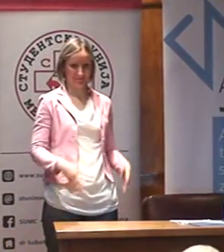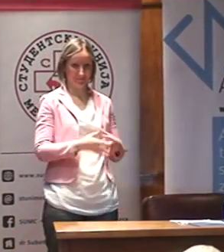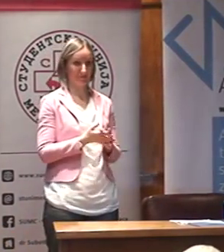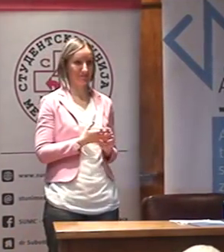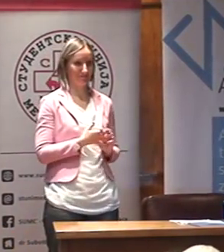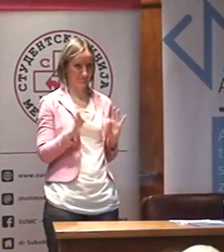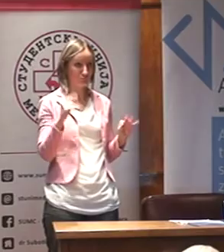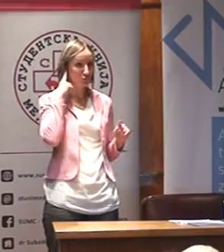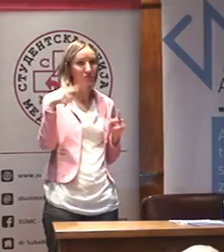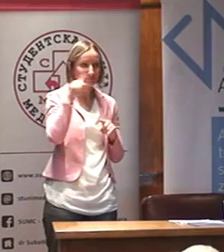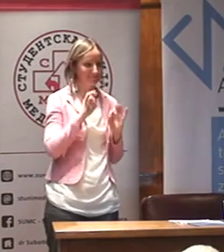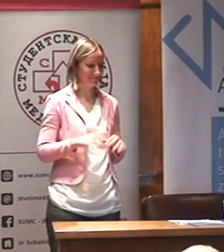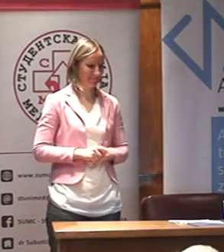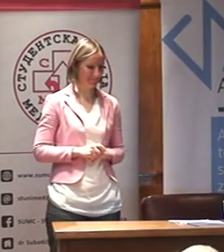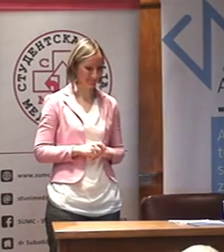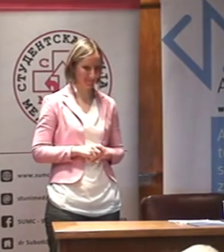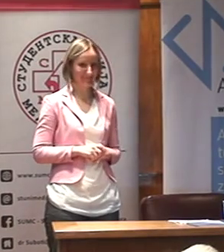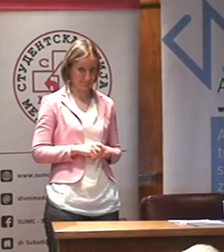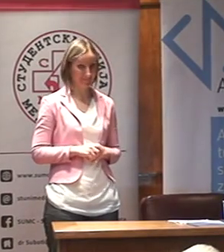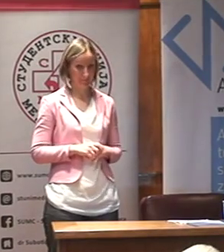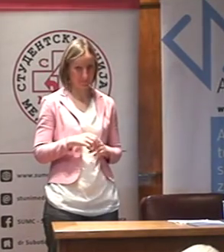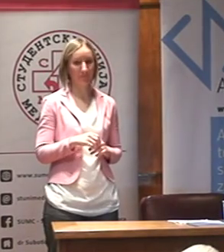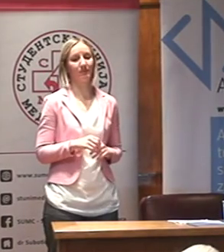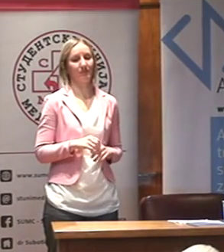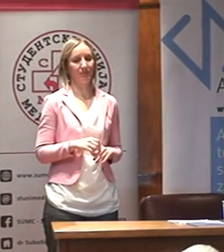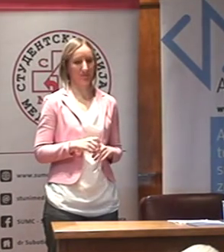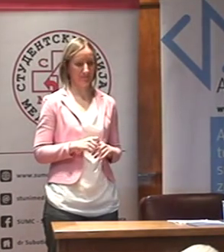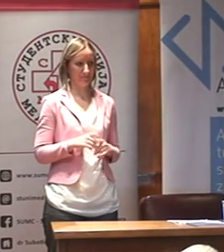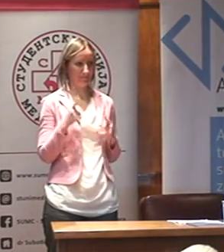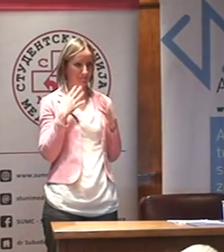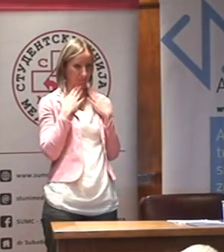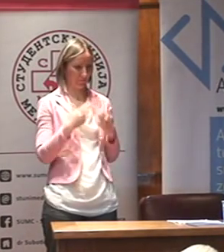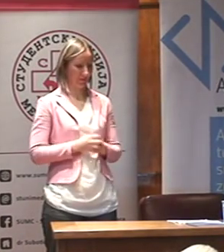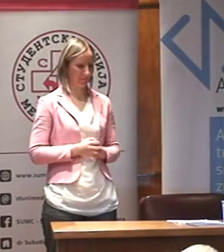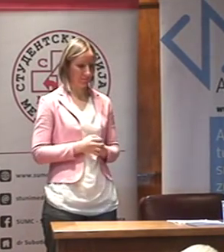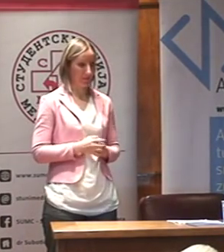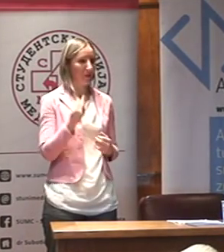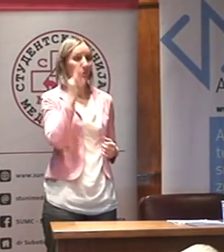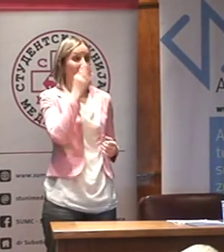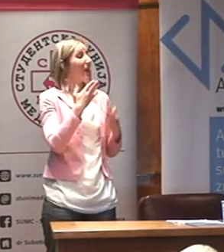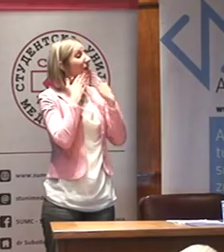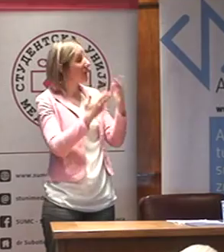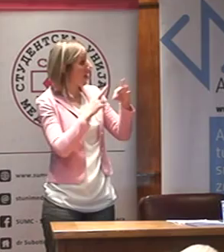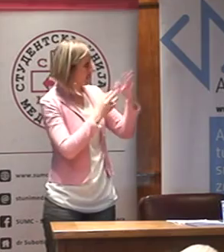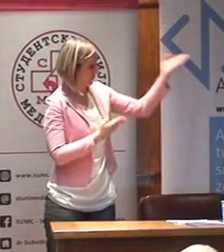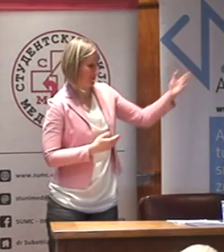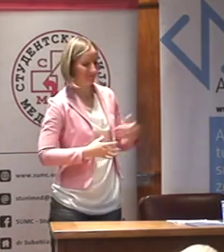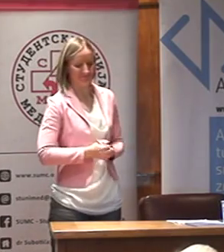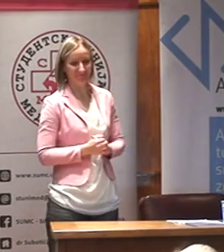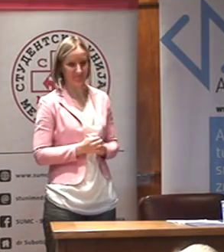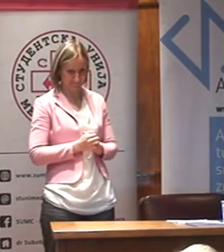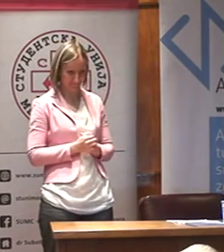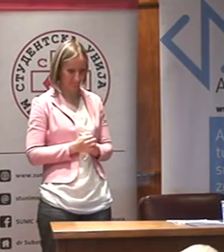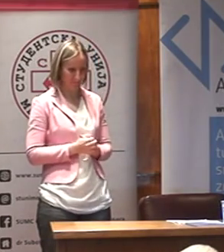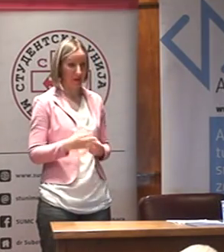Jel me čujete? Budući da je znakovni jezik, vizualni jezik, ustaću da biste me svi vodili čekati. Hvala. Dobar dan svima,